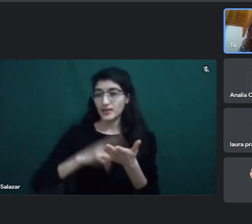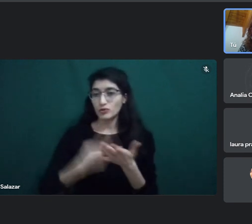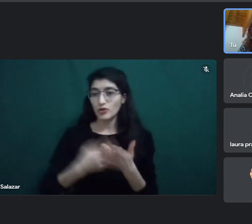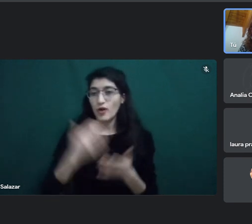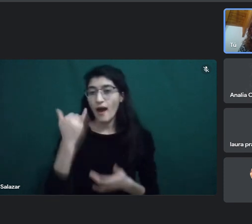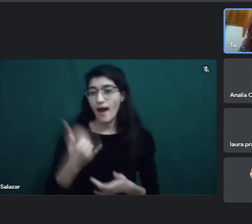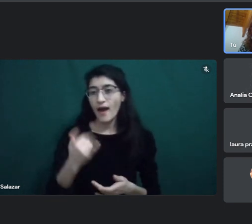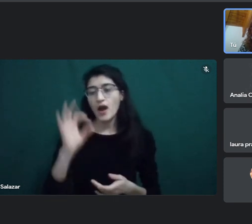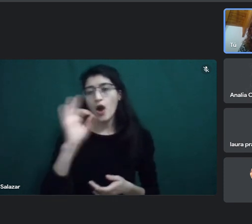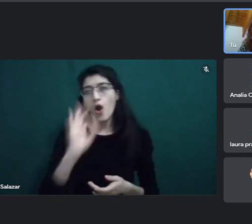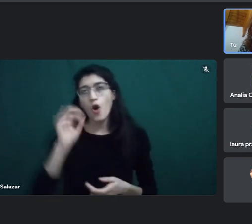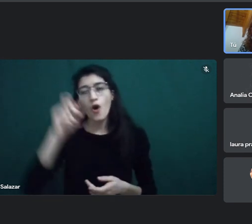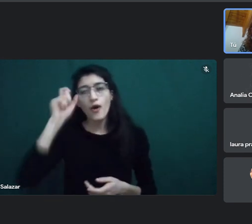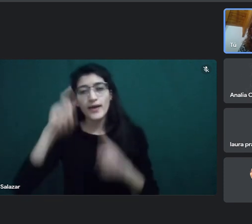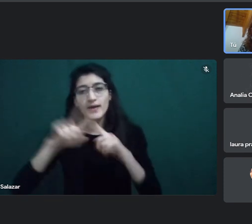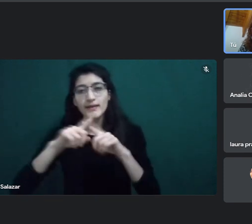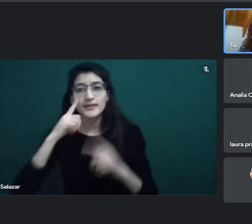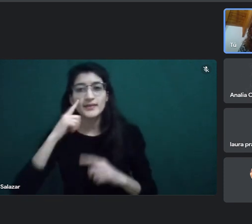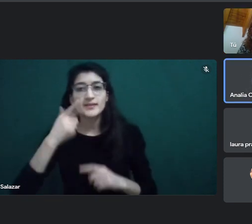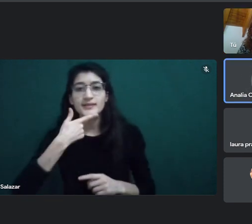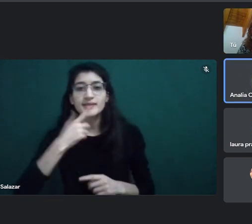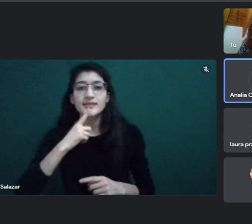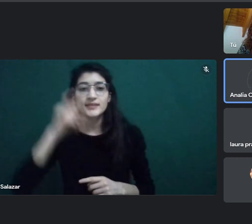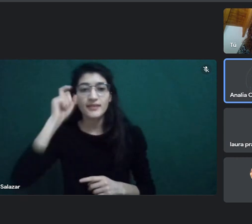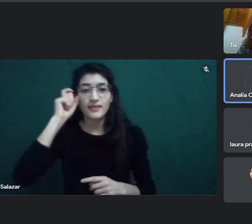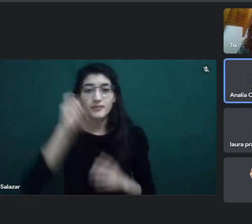que está acá abajo.